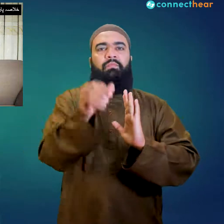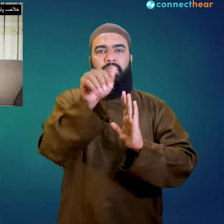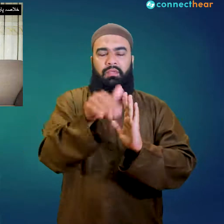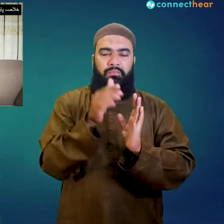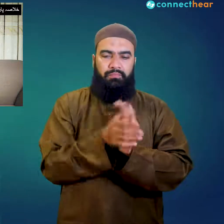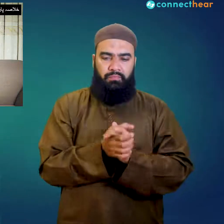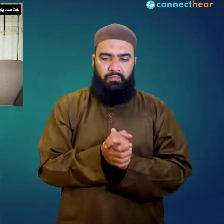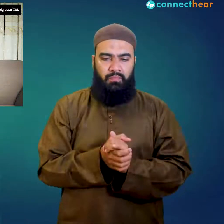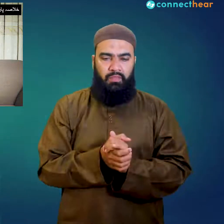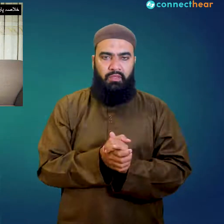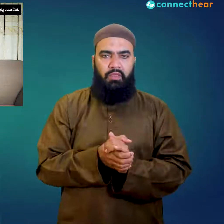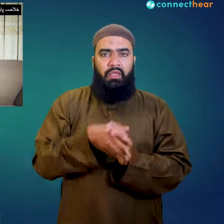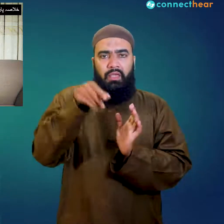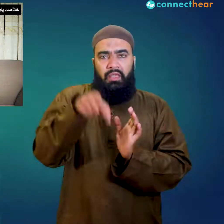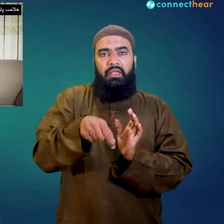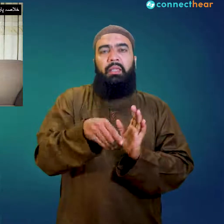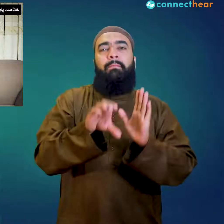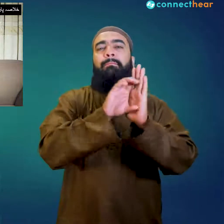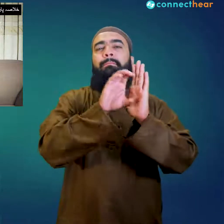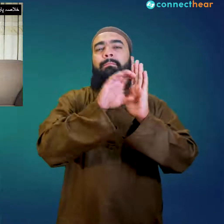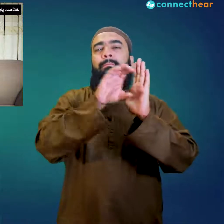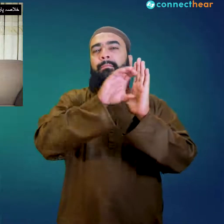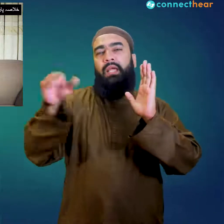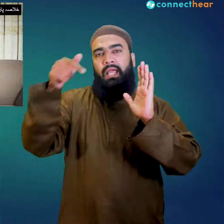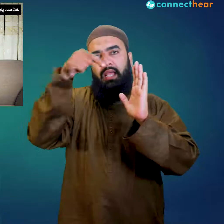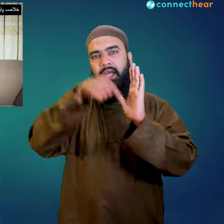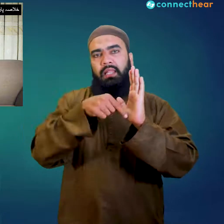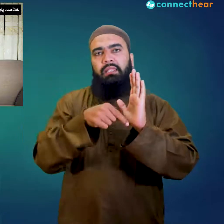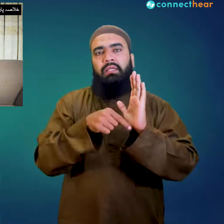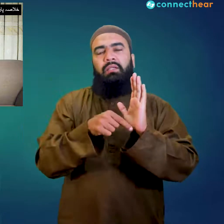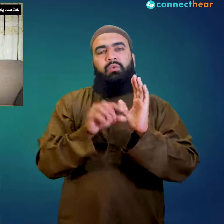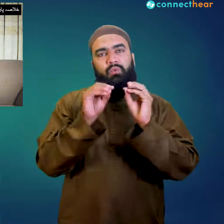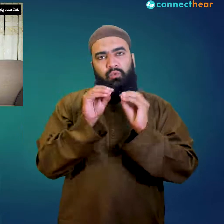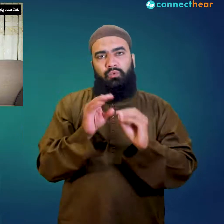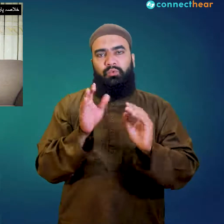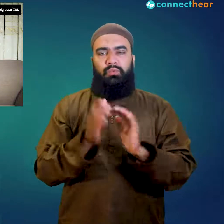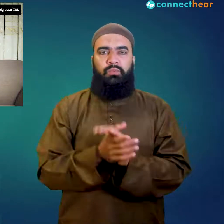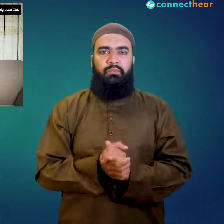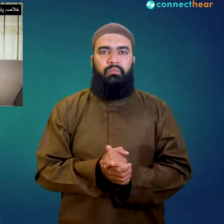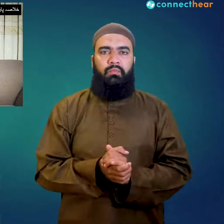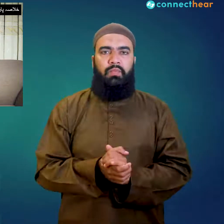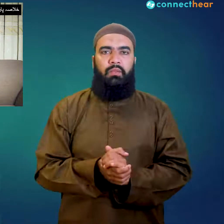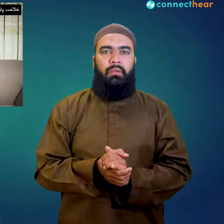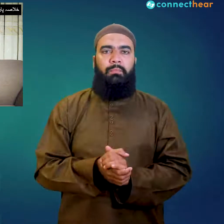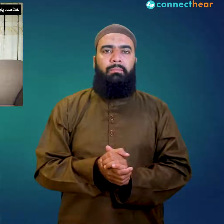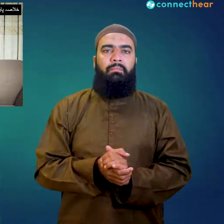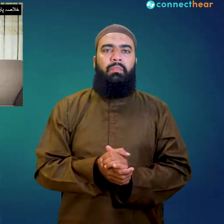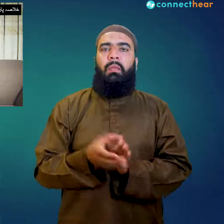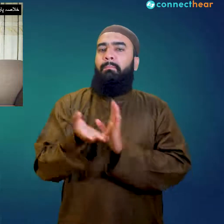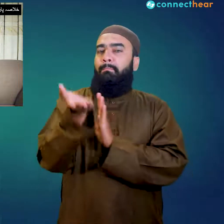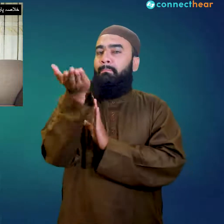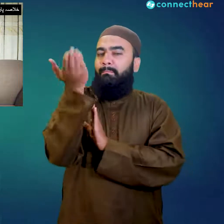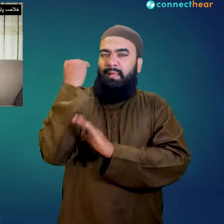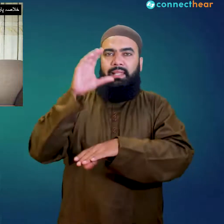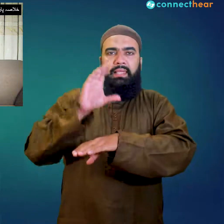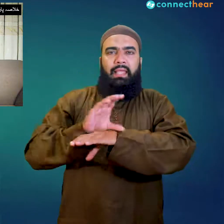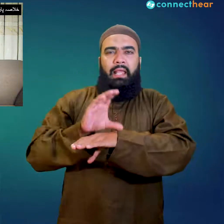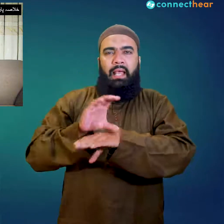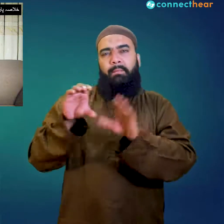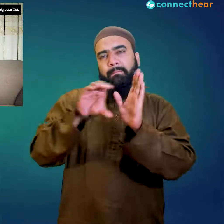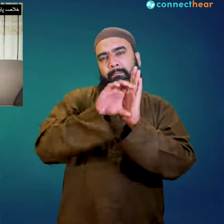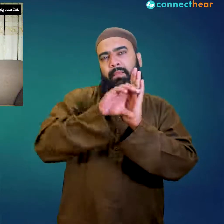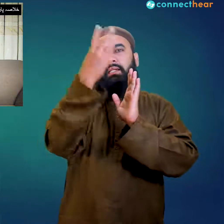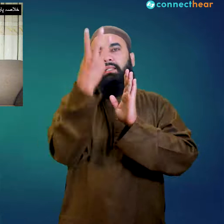سے اس پارے کی ابتدا ہو رہی ہے۔ سورہ آل عمران رکوع اس کے 20 اور